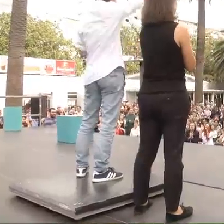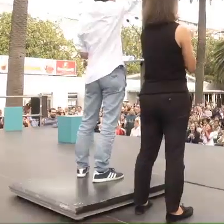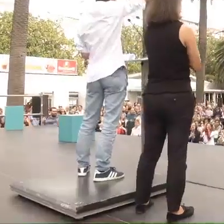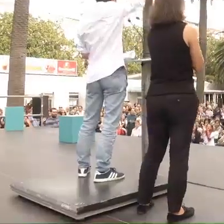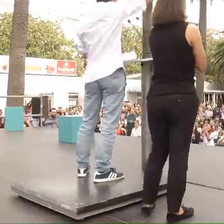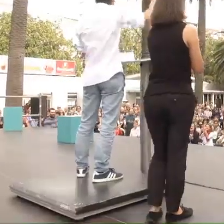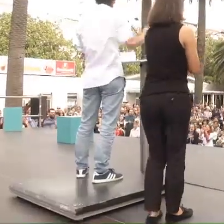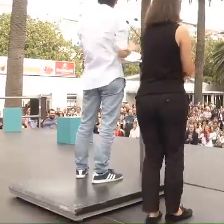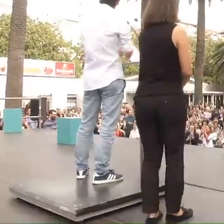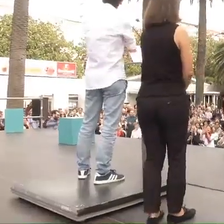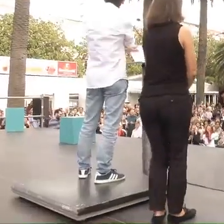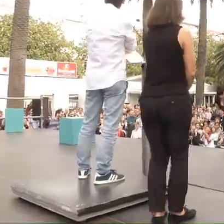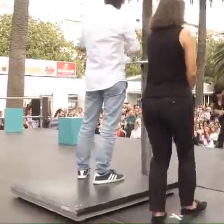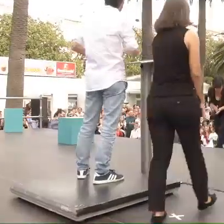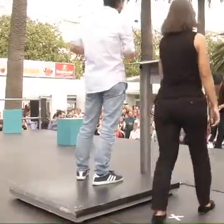Ai, marea.